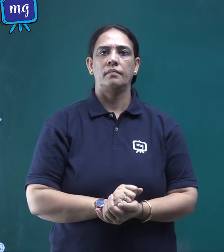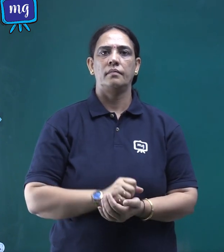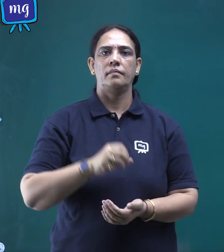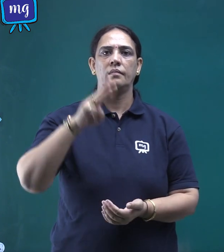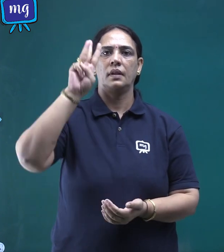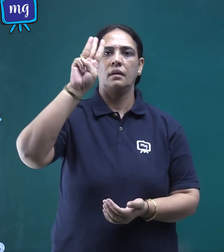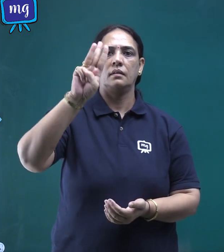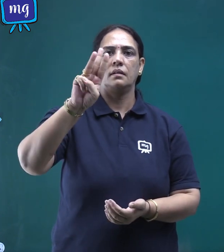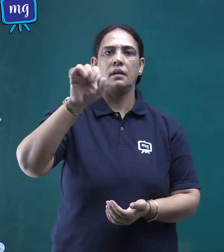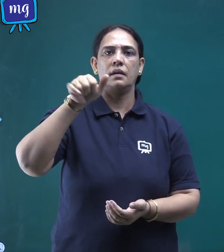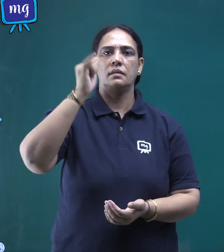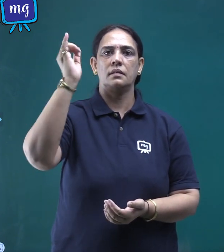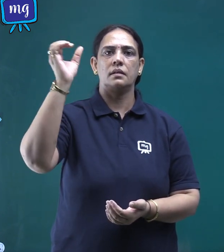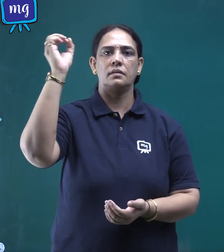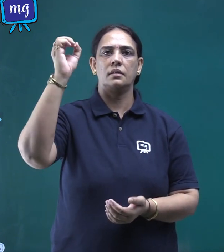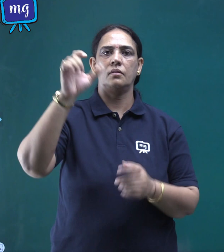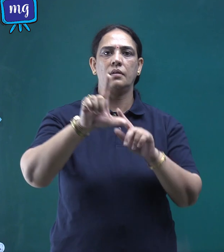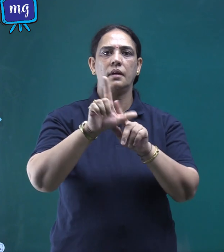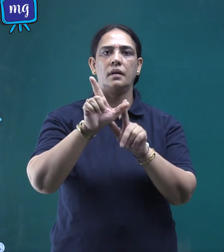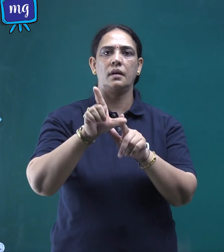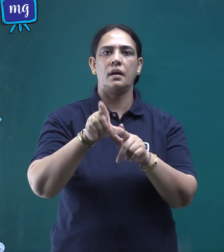360 डिग्री के बराबर होता है,